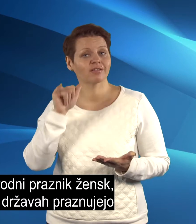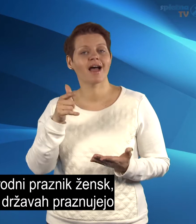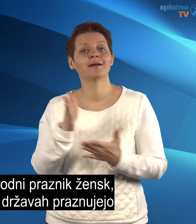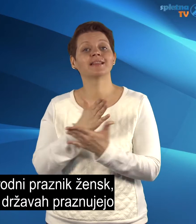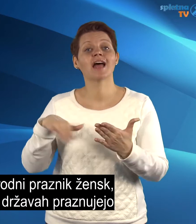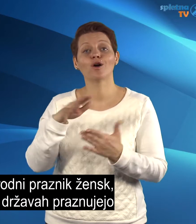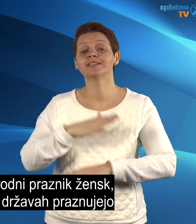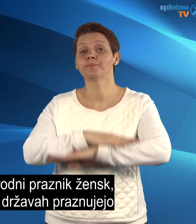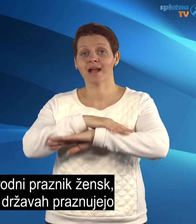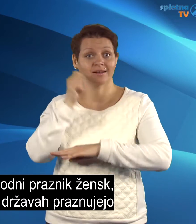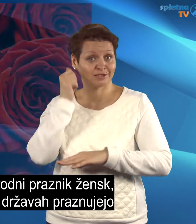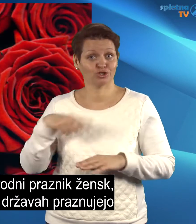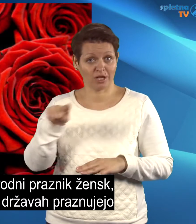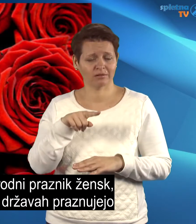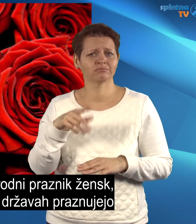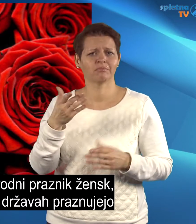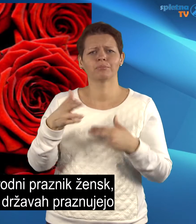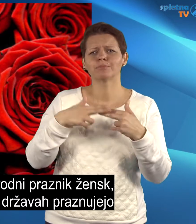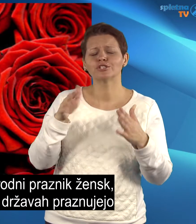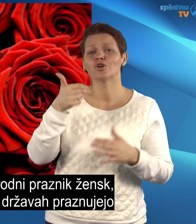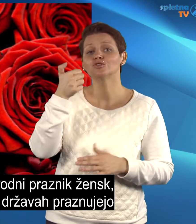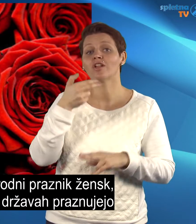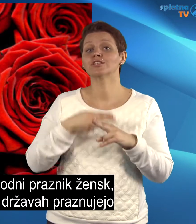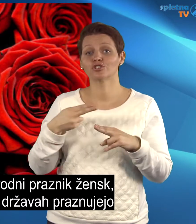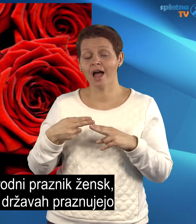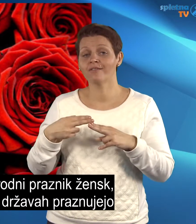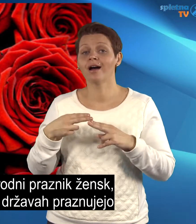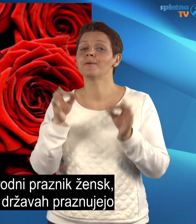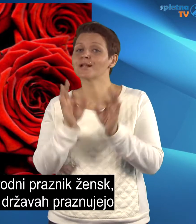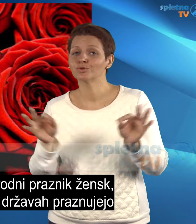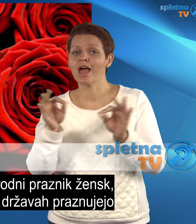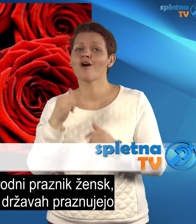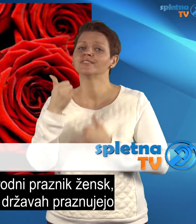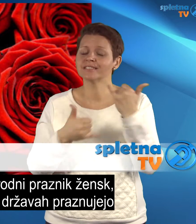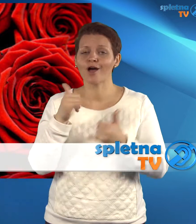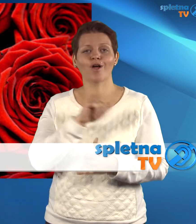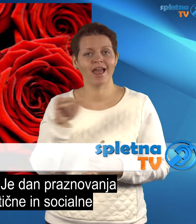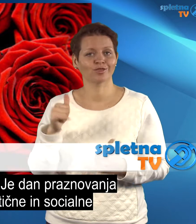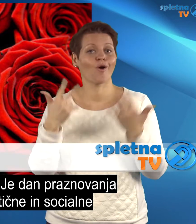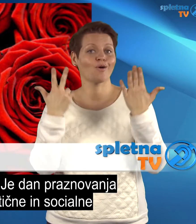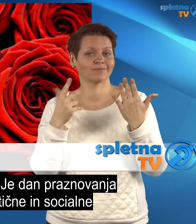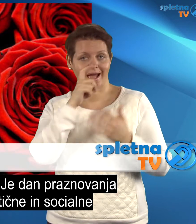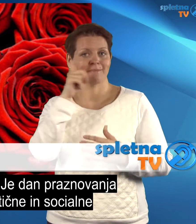Dan žena je mednarodni praznik žensk, ki ga v približno 100 državah praznujejo vsako leto 8.